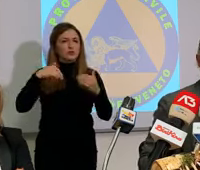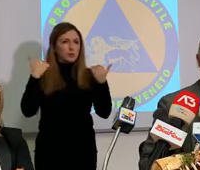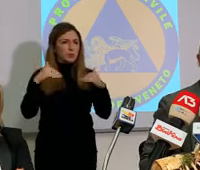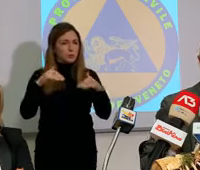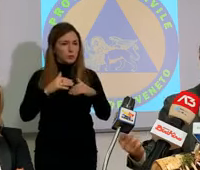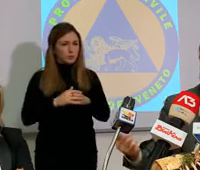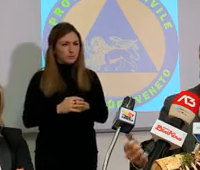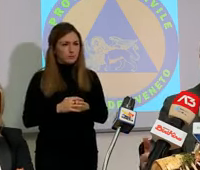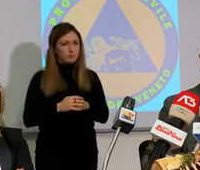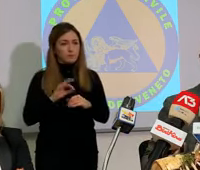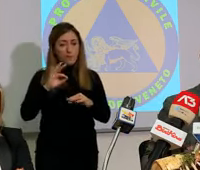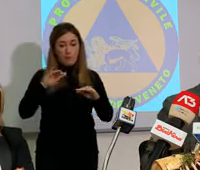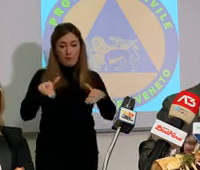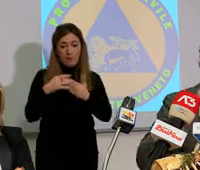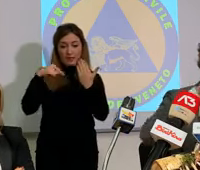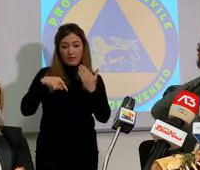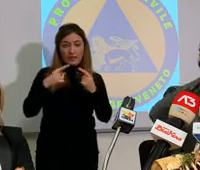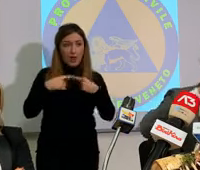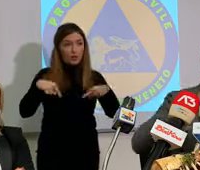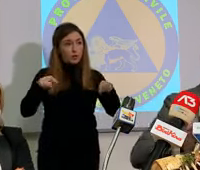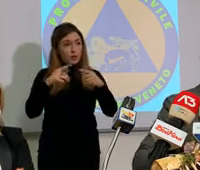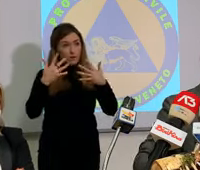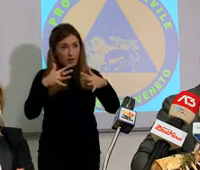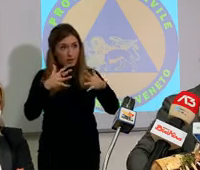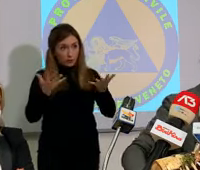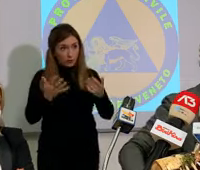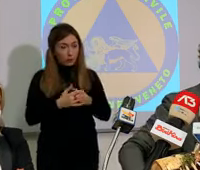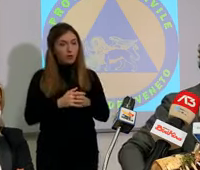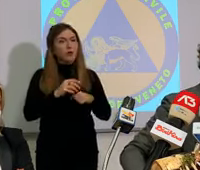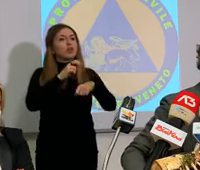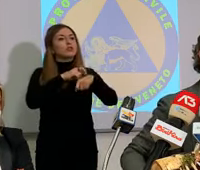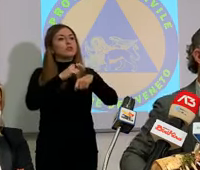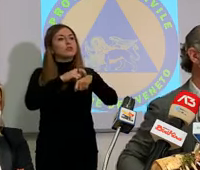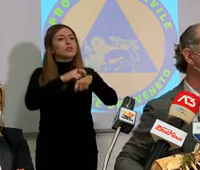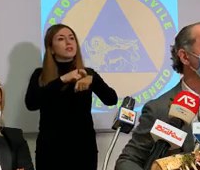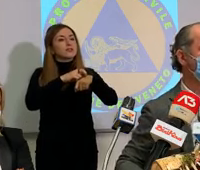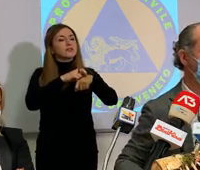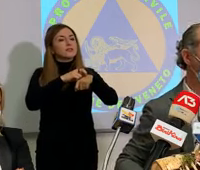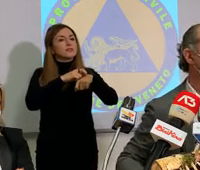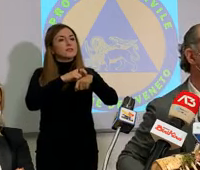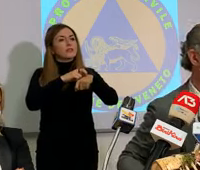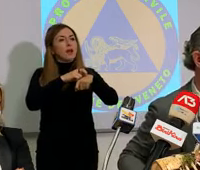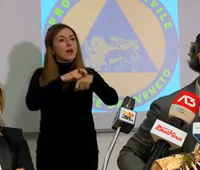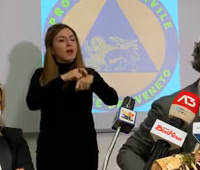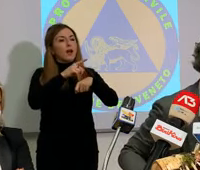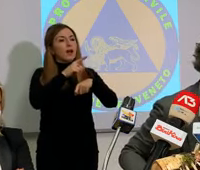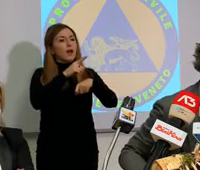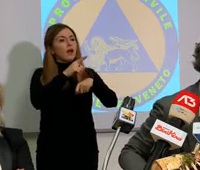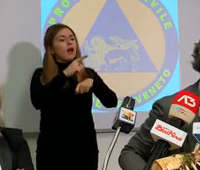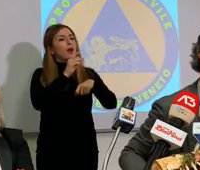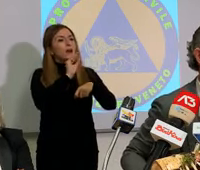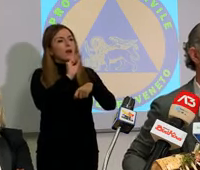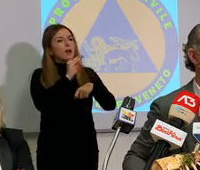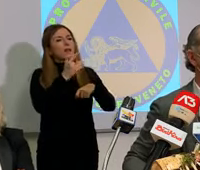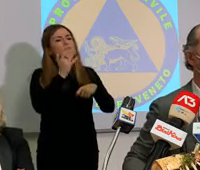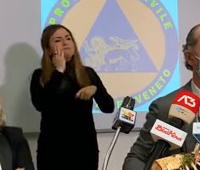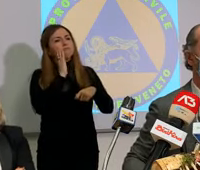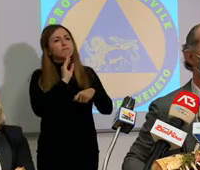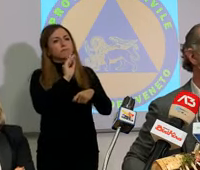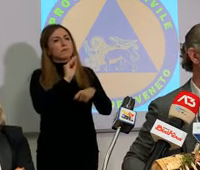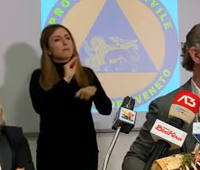chiesto proprio stamattina in riunione neanche a farlo apposta alla dottoressa divenire il resoconto di tutti i bandi di ricerca